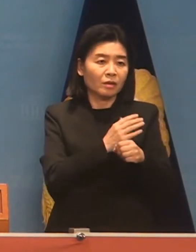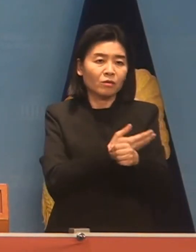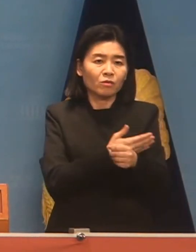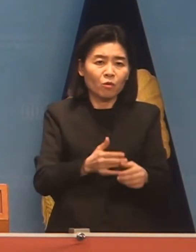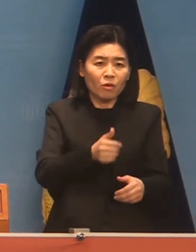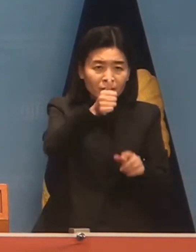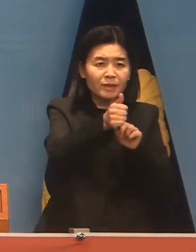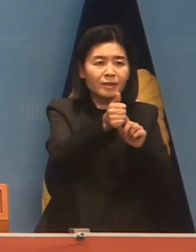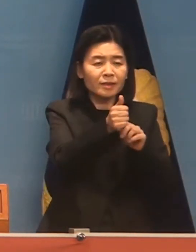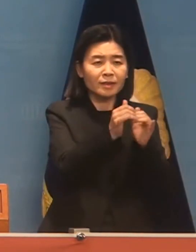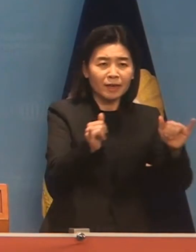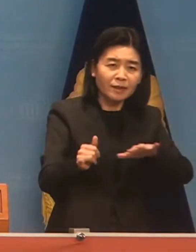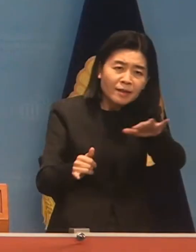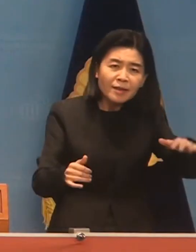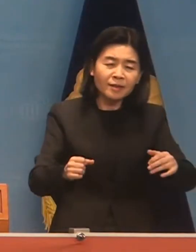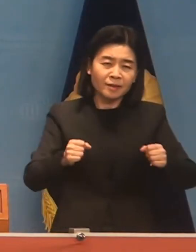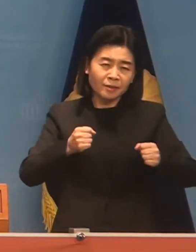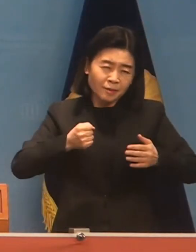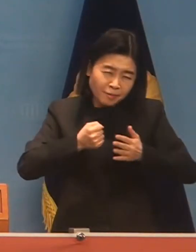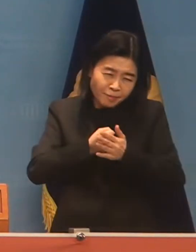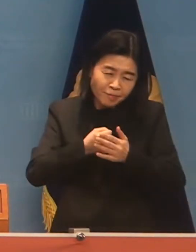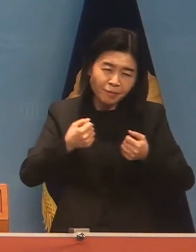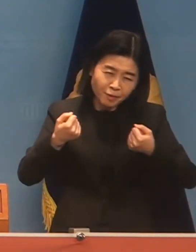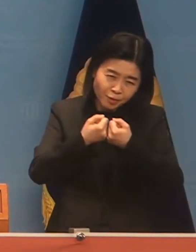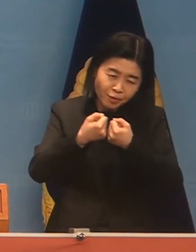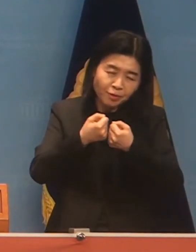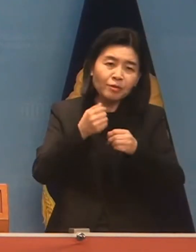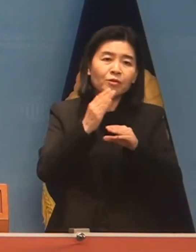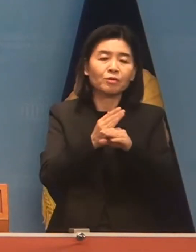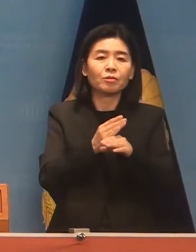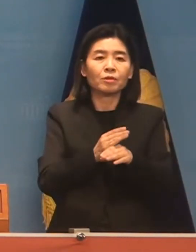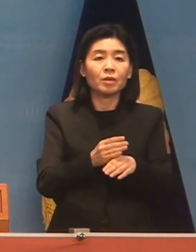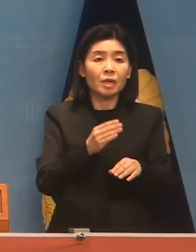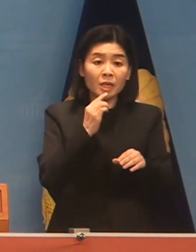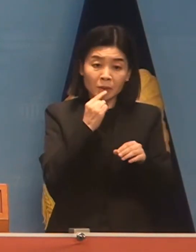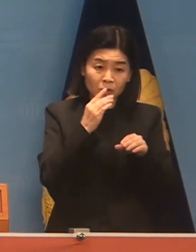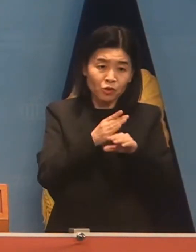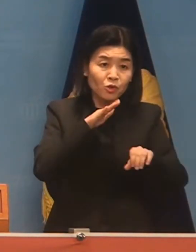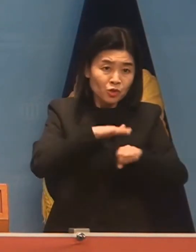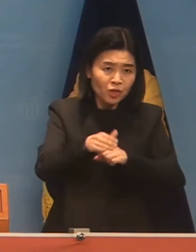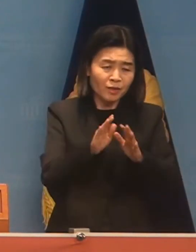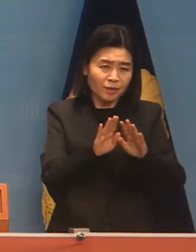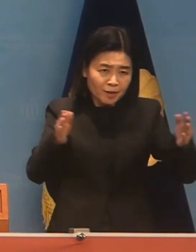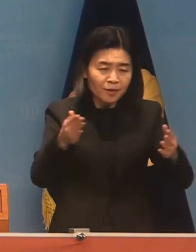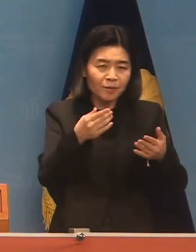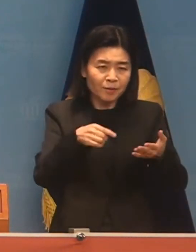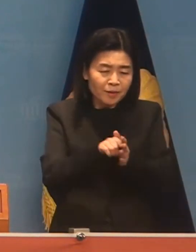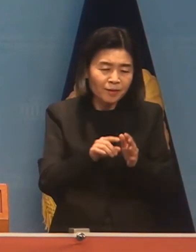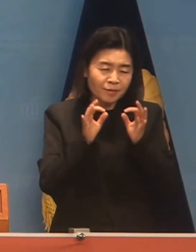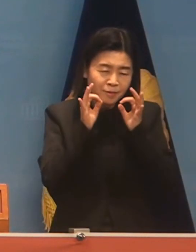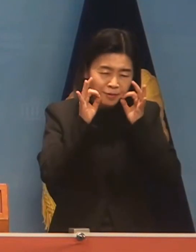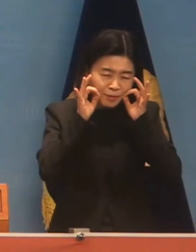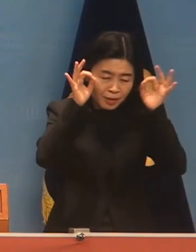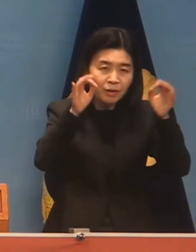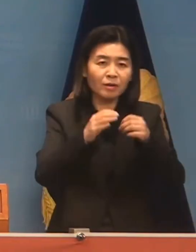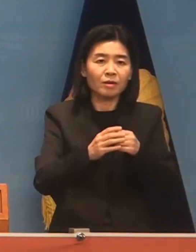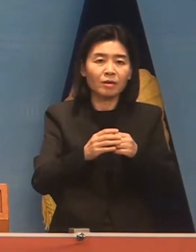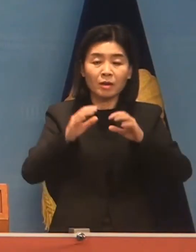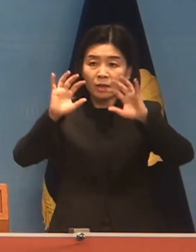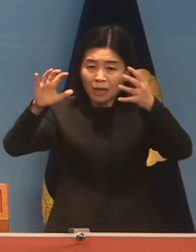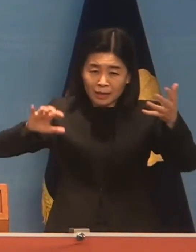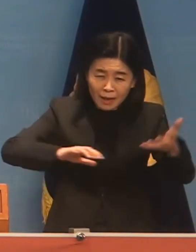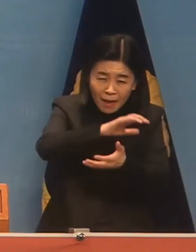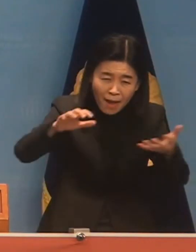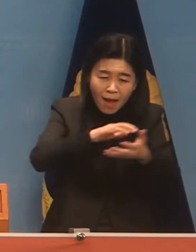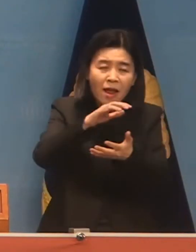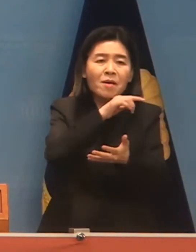다해 싸우고 있습니다. 진짜 민주주의를 열기 위해 사력을 다하고 있습니다. 내란의